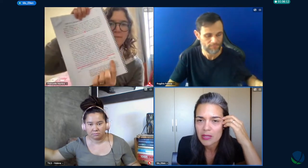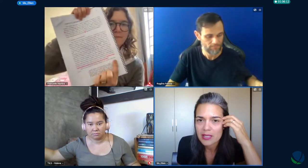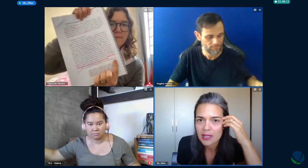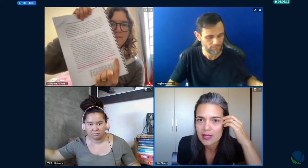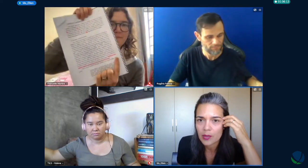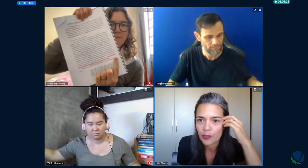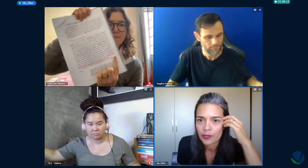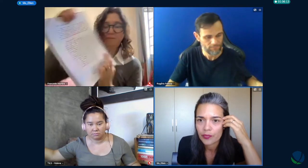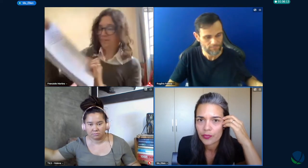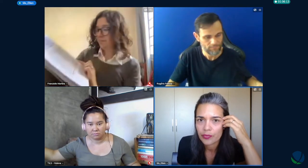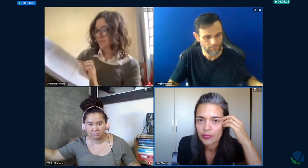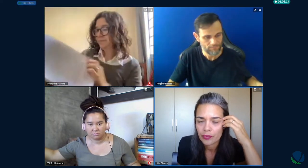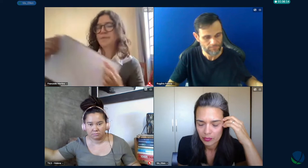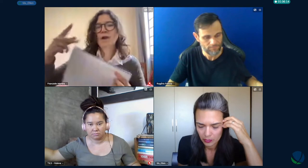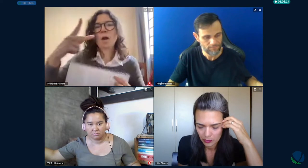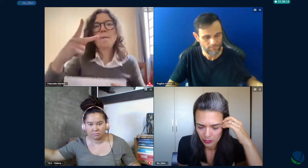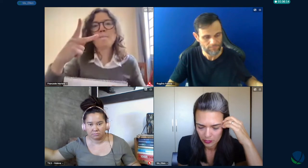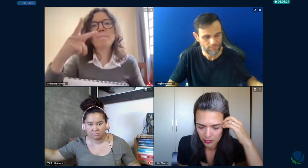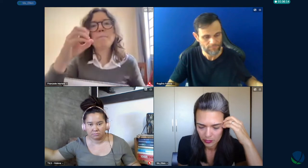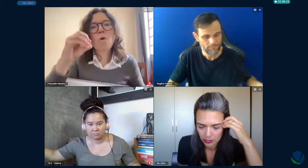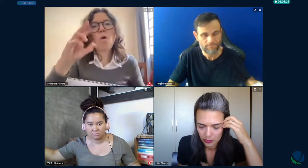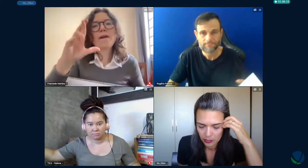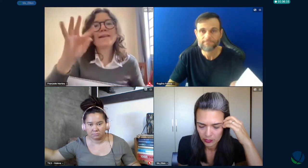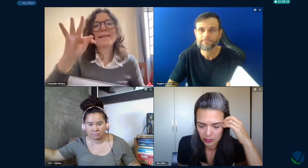frase acima da citação.